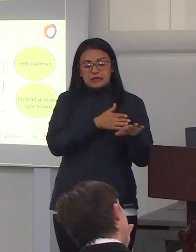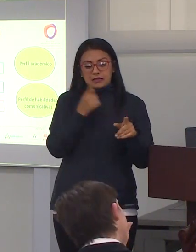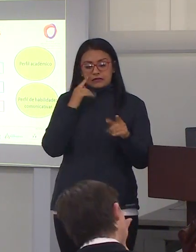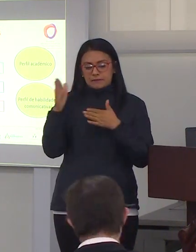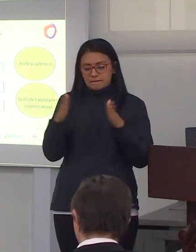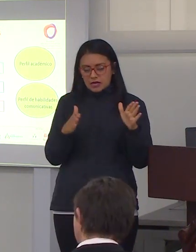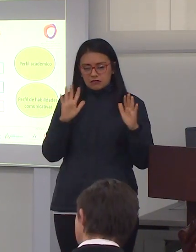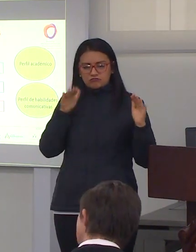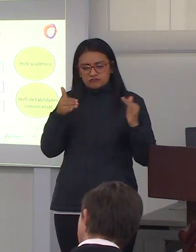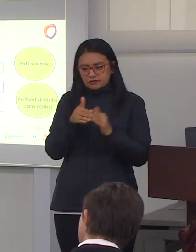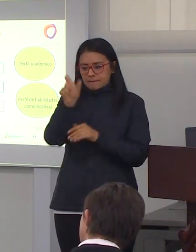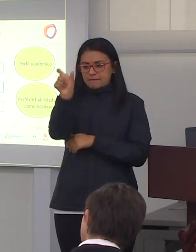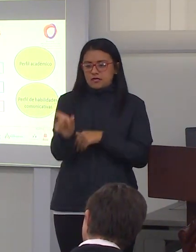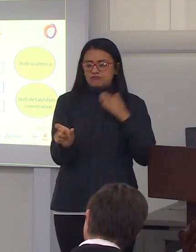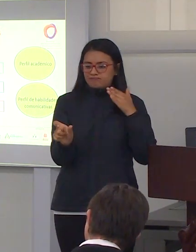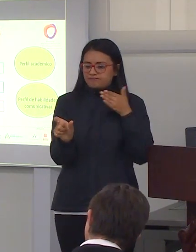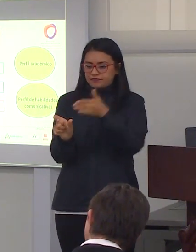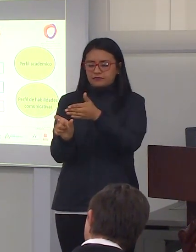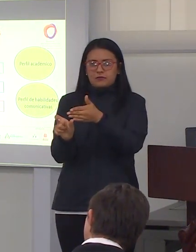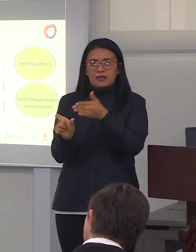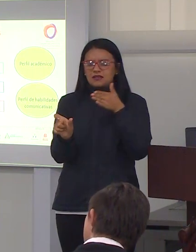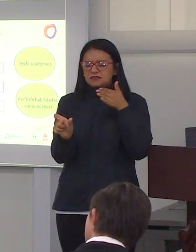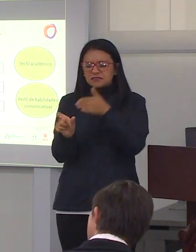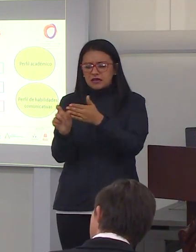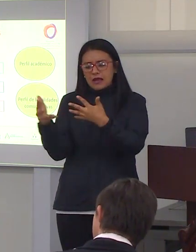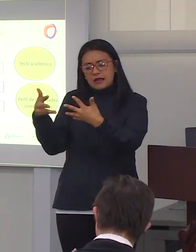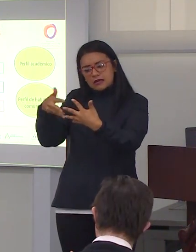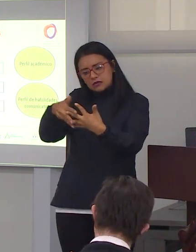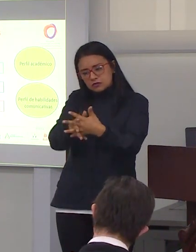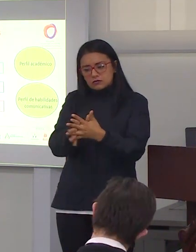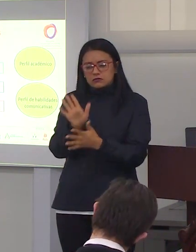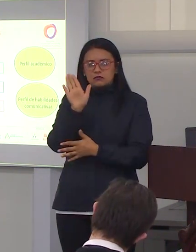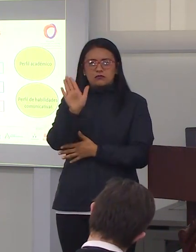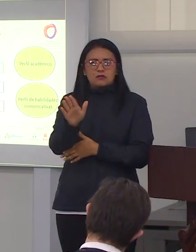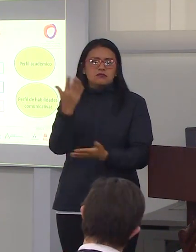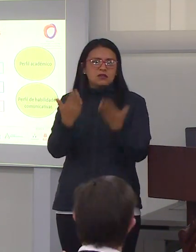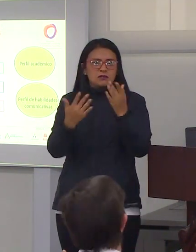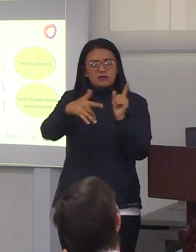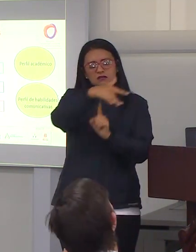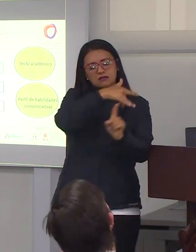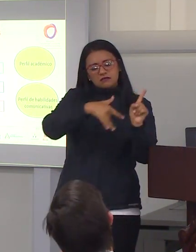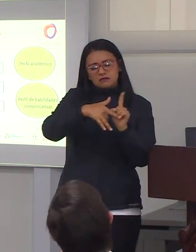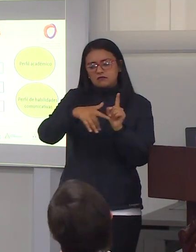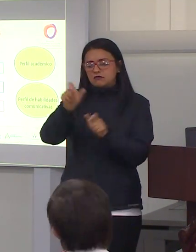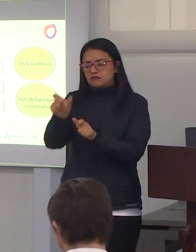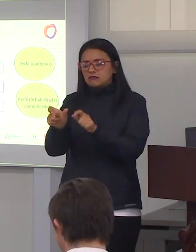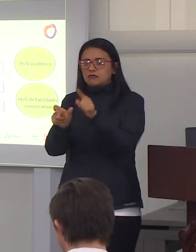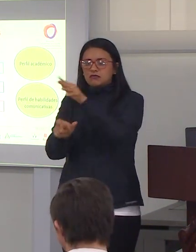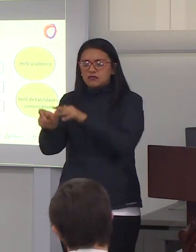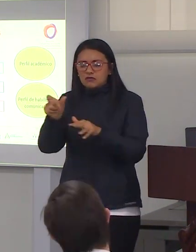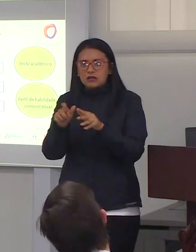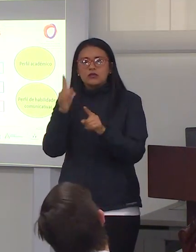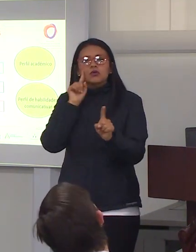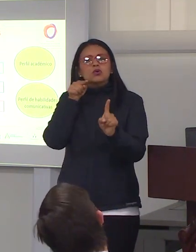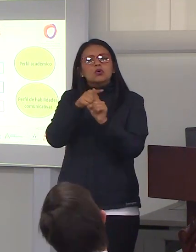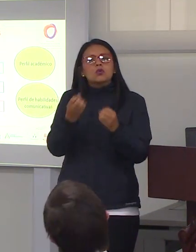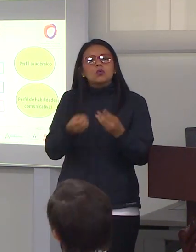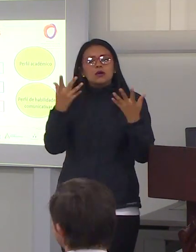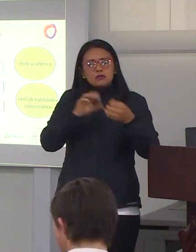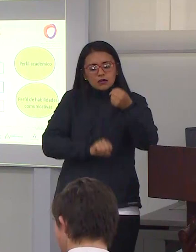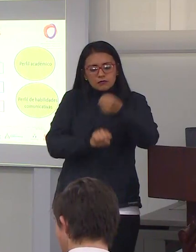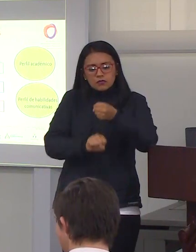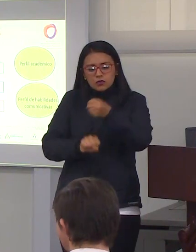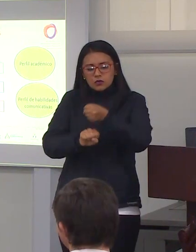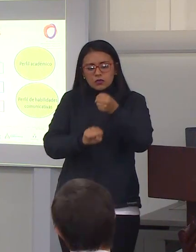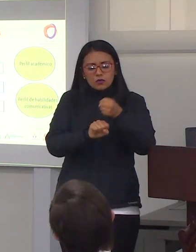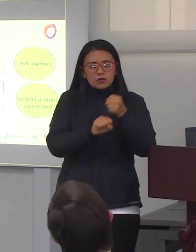planeación centrada en persona porque son programas ajustados a la medida de cada contexto y de cada persona, medimos la intensidad de apoyos de